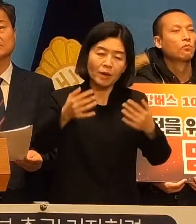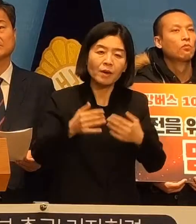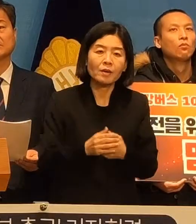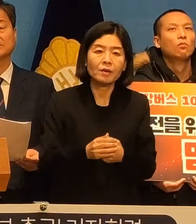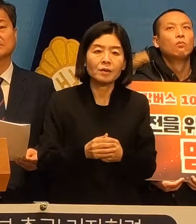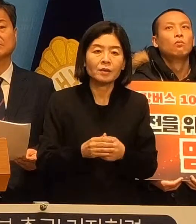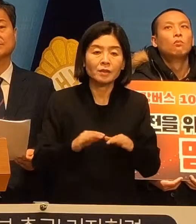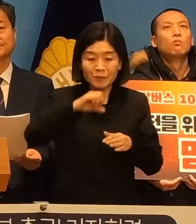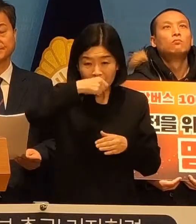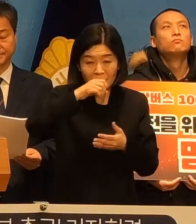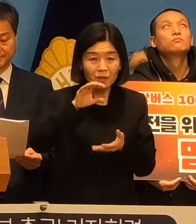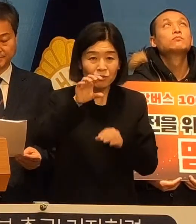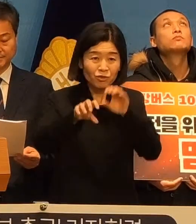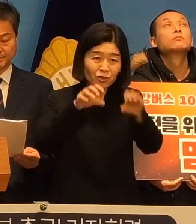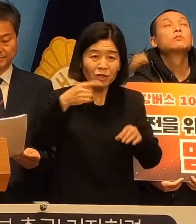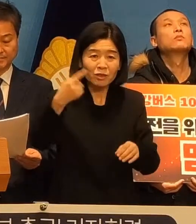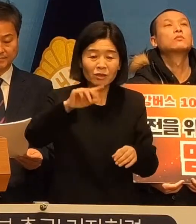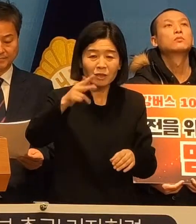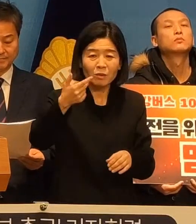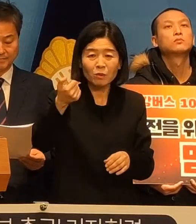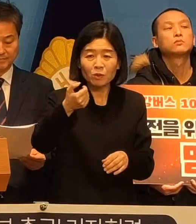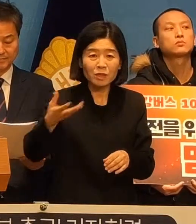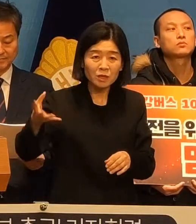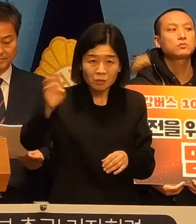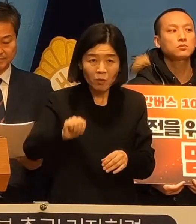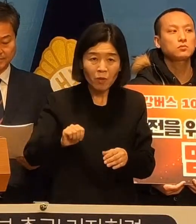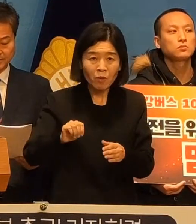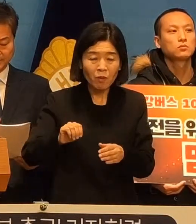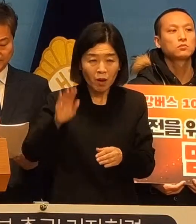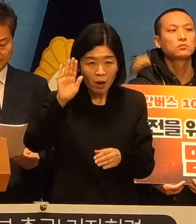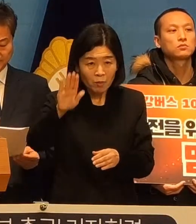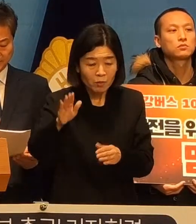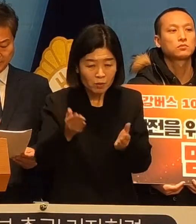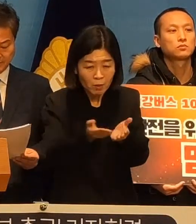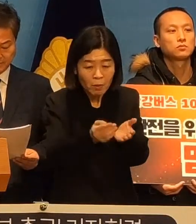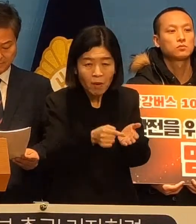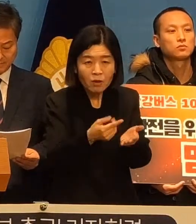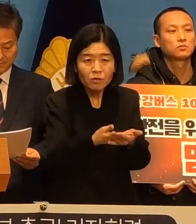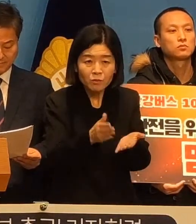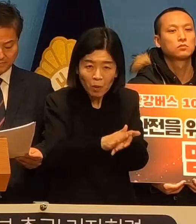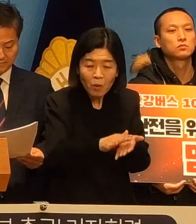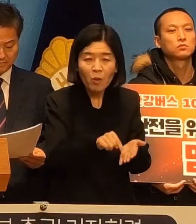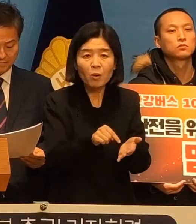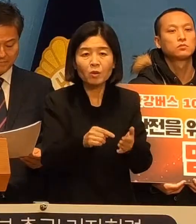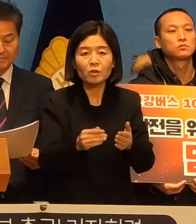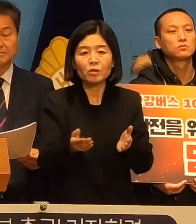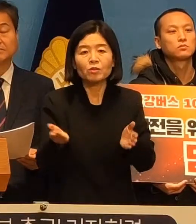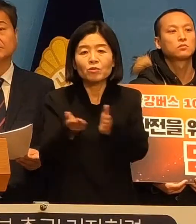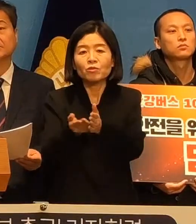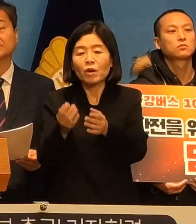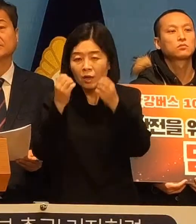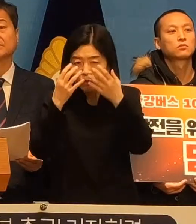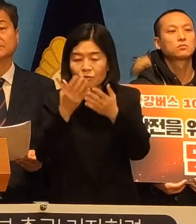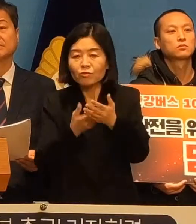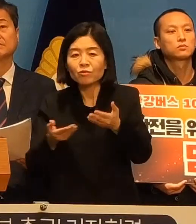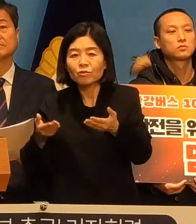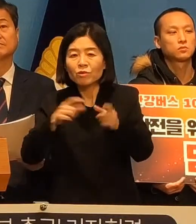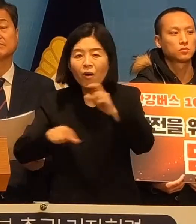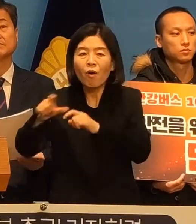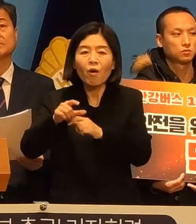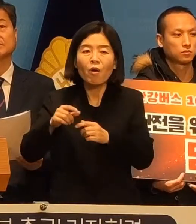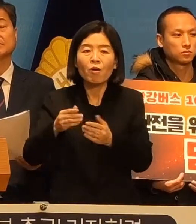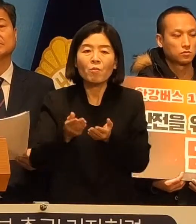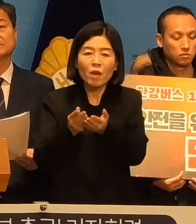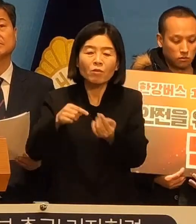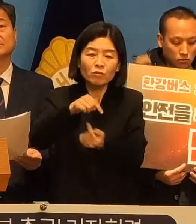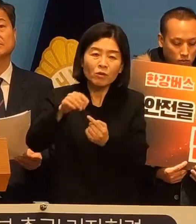들어간 예산이 1,750억 원이고 앞으로 선박 시설 보강, 선착장 추가 정비, 향후 운영비까지 감안하면